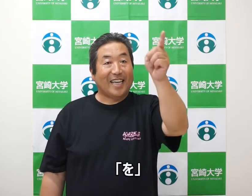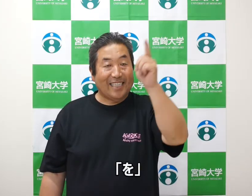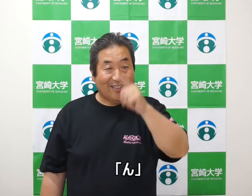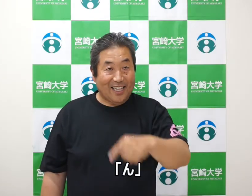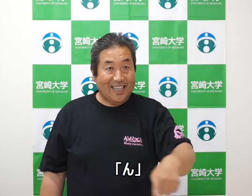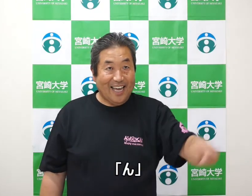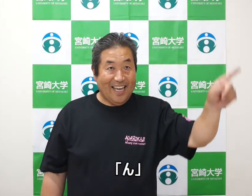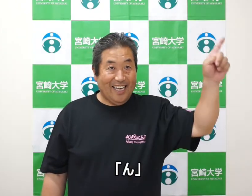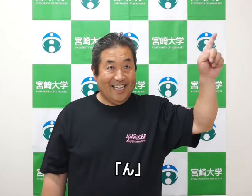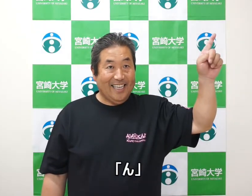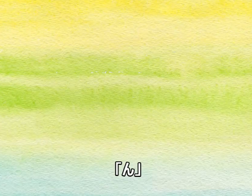いてください。